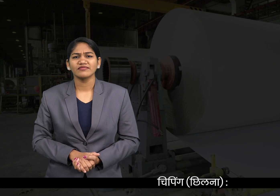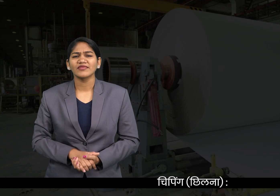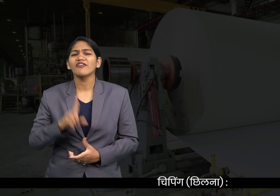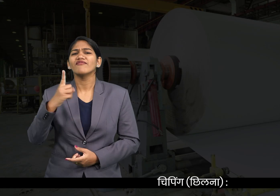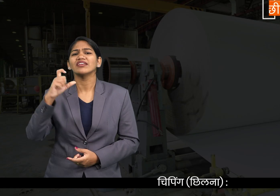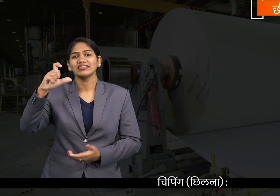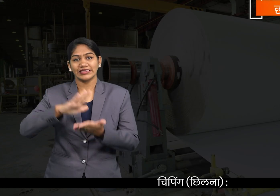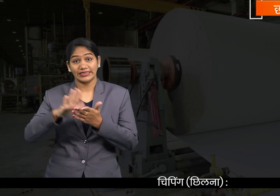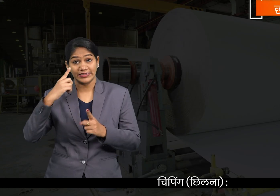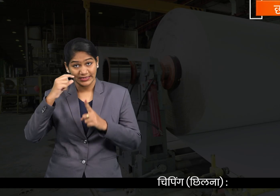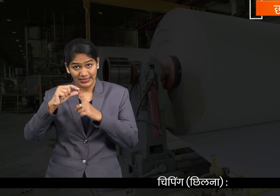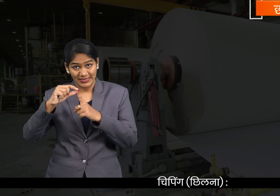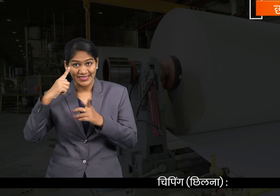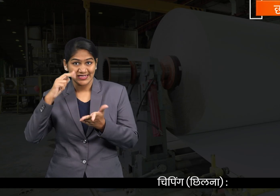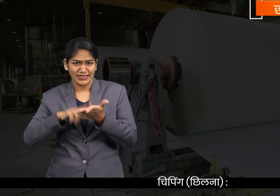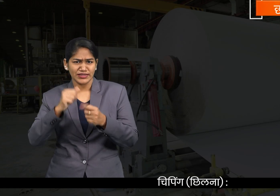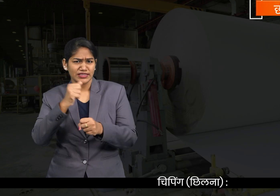चिपिंग यानी कि छीलना।